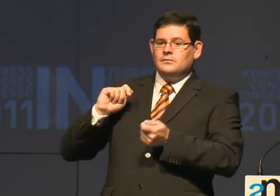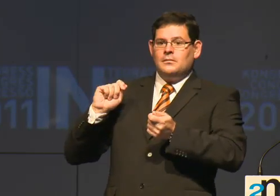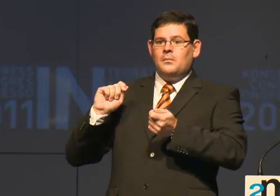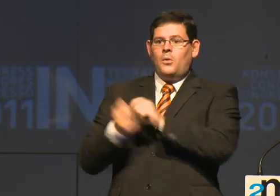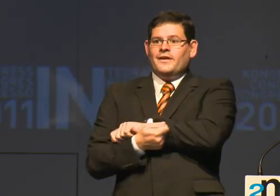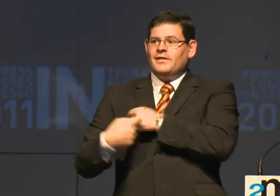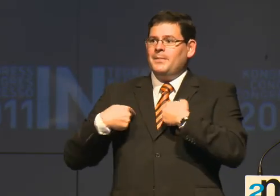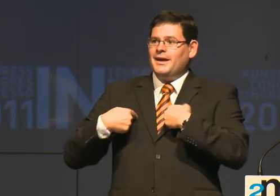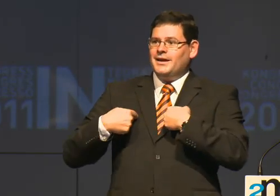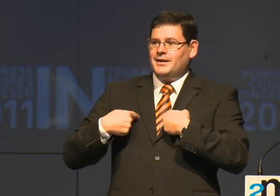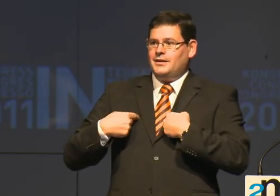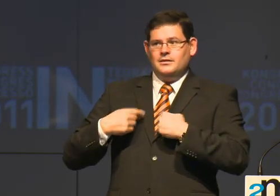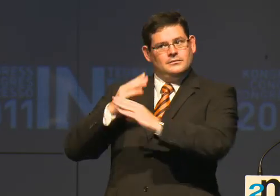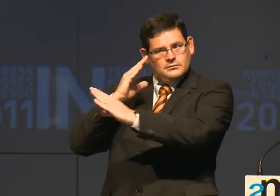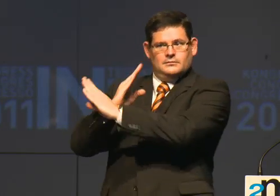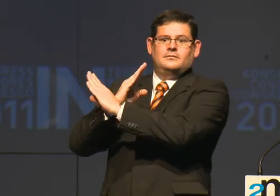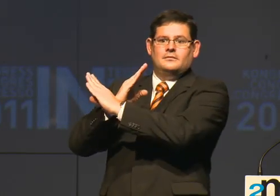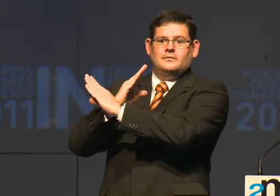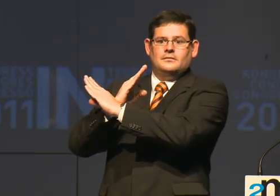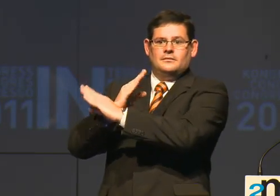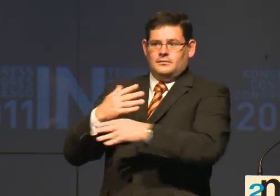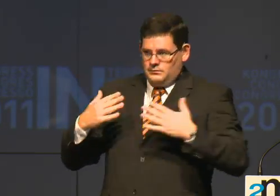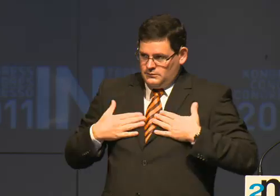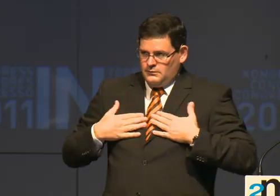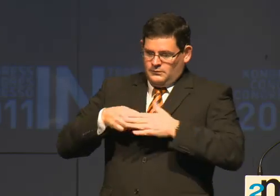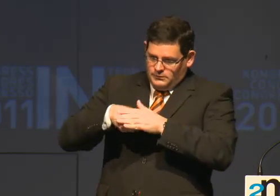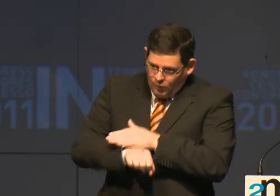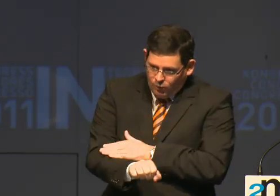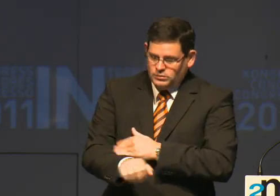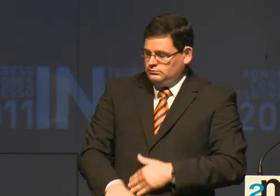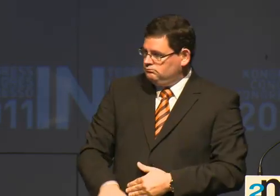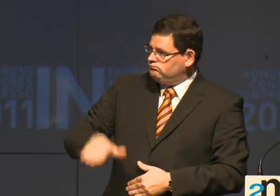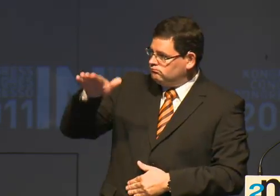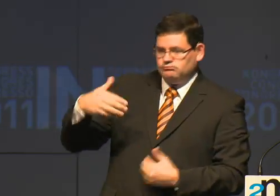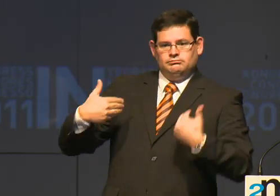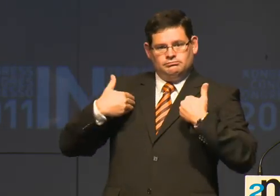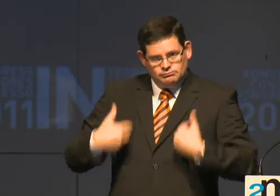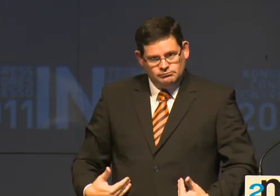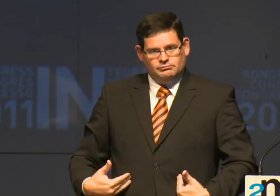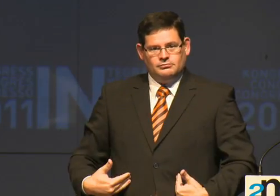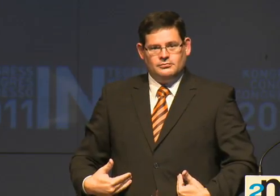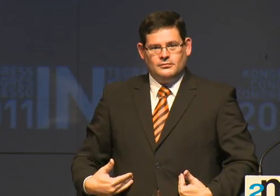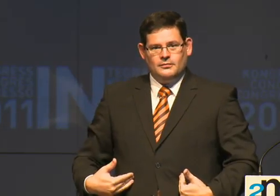La protection de l'intégrité de la personne. Moi, en tant que personne, je ne dois pas subir